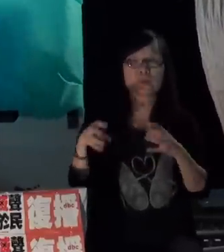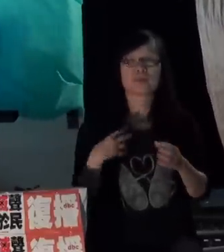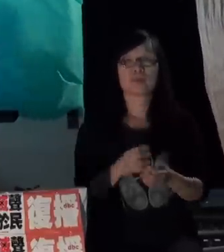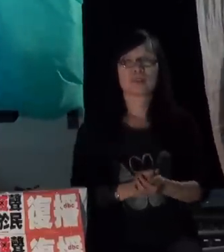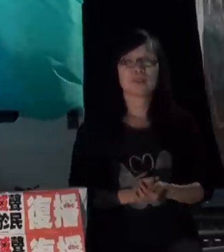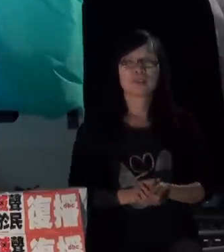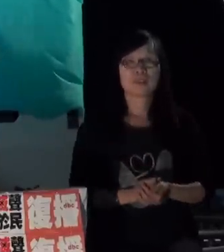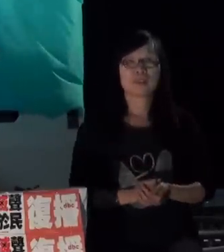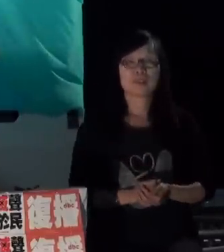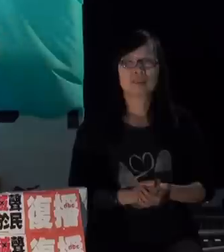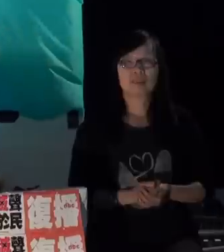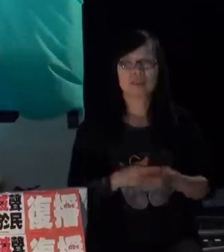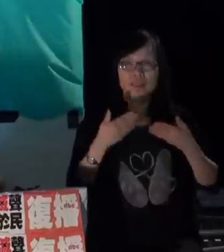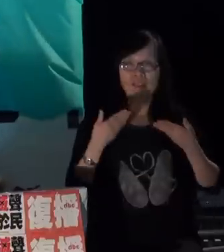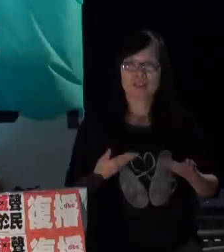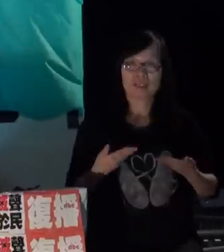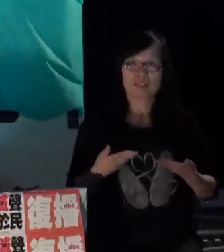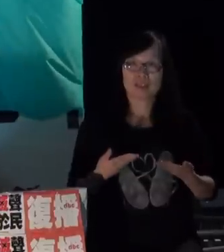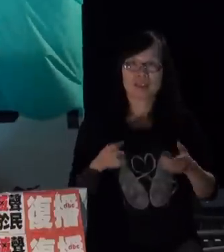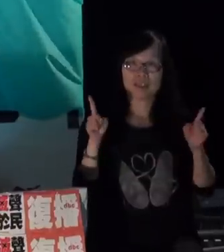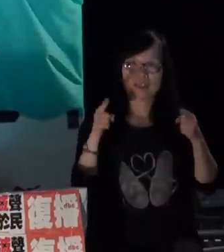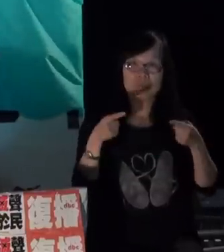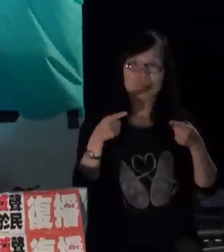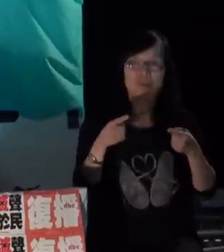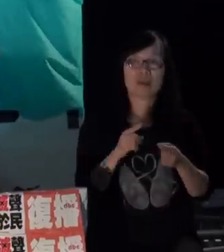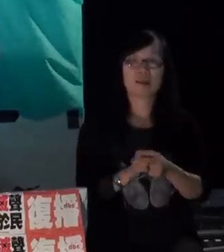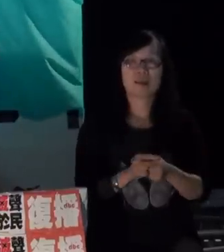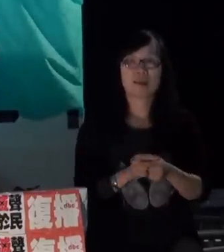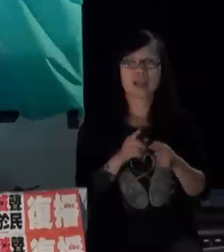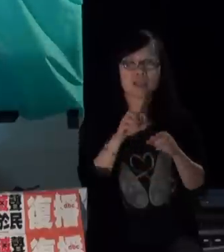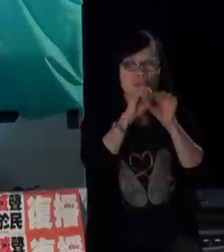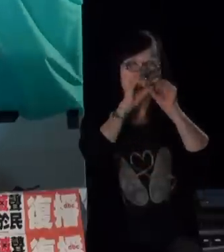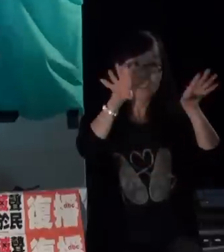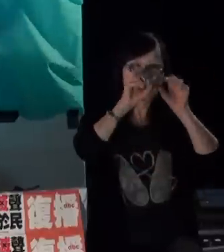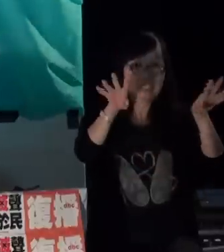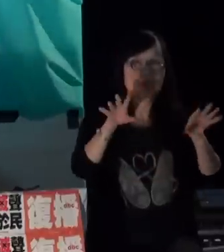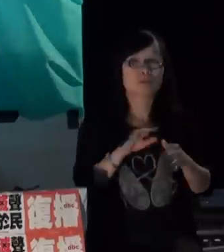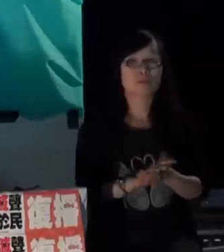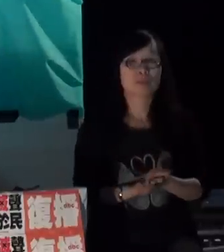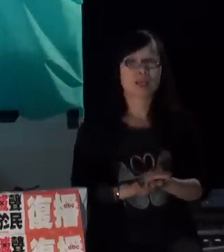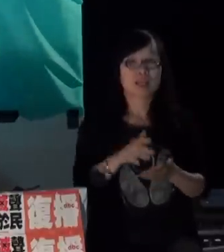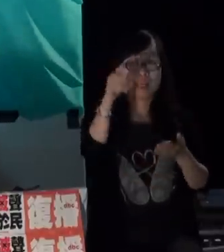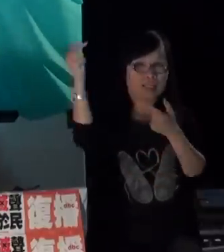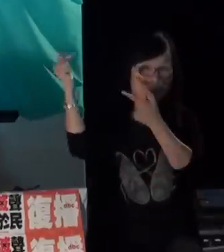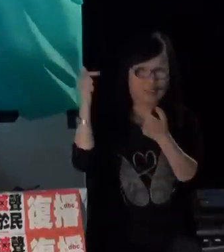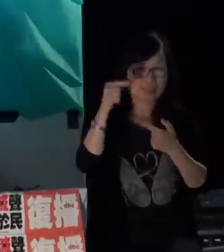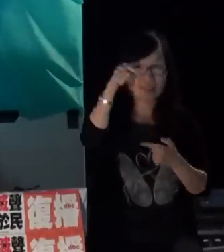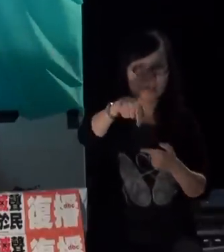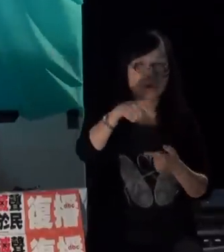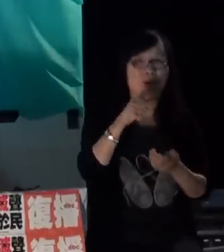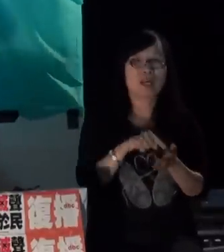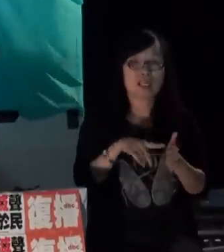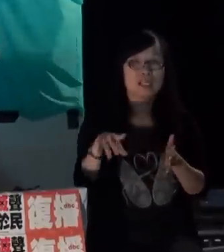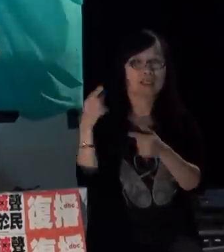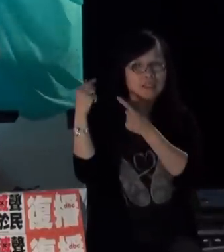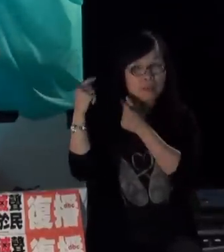陰公啊！嗱喺度咧，節目咧去咗中段咧，我哋再一次呼籲大家啊，仍然坐喺呢個電腦旁邊、收